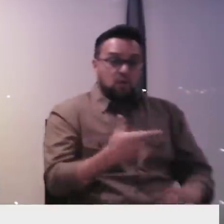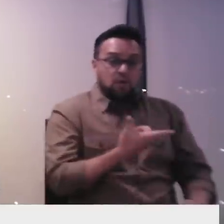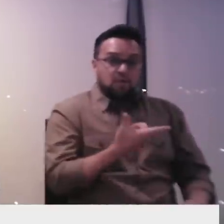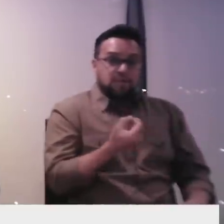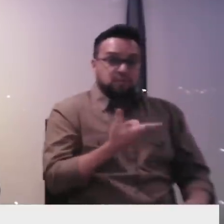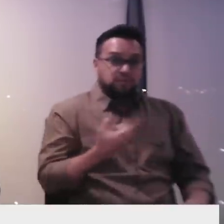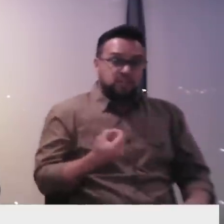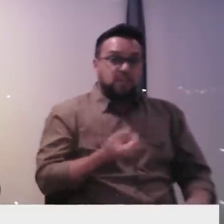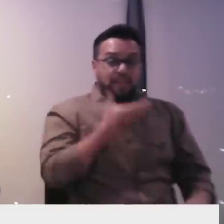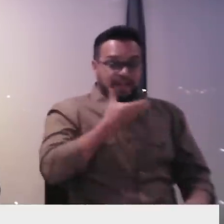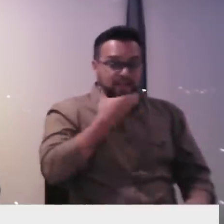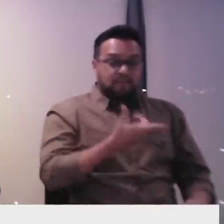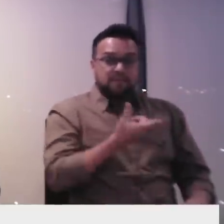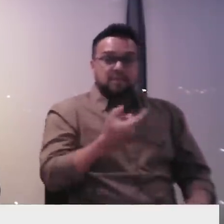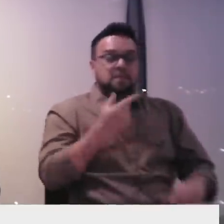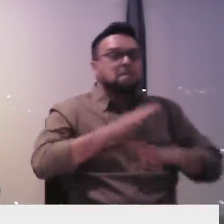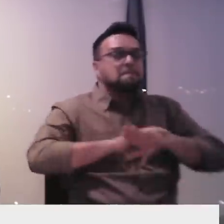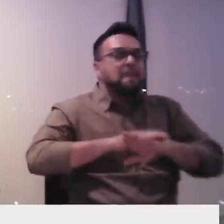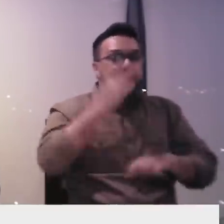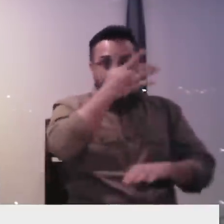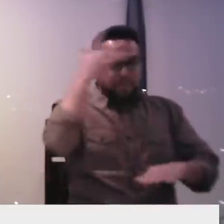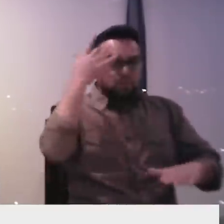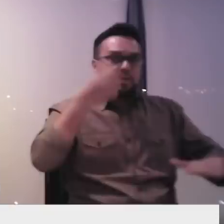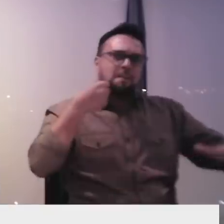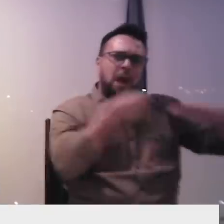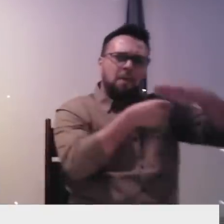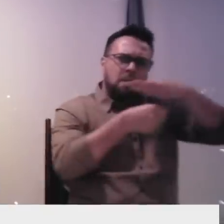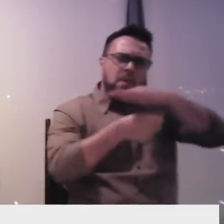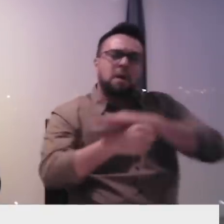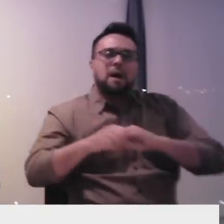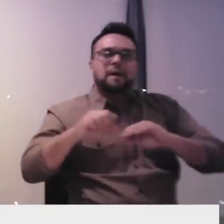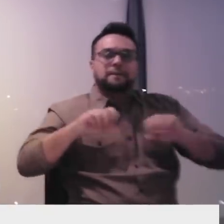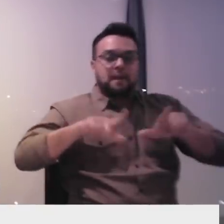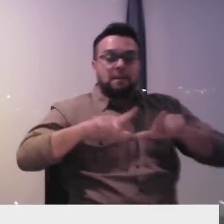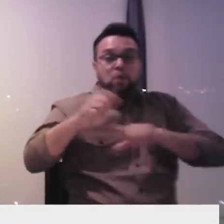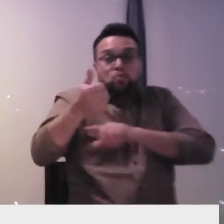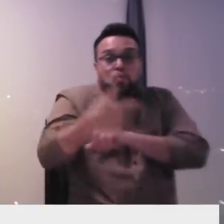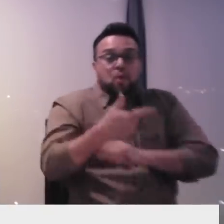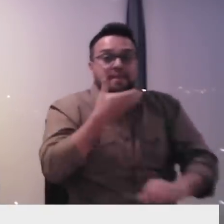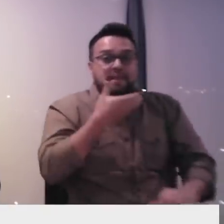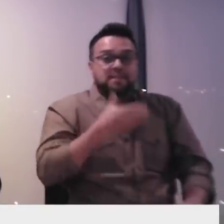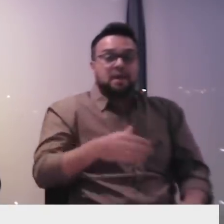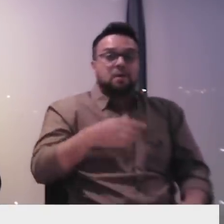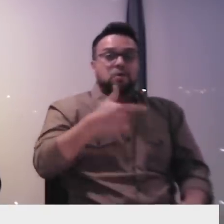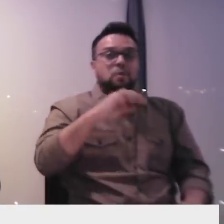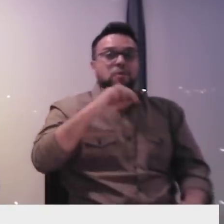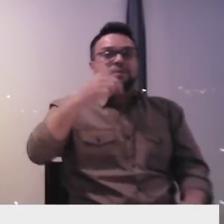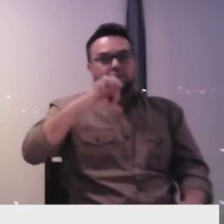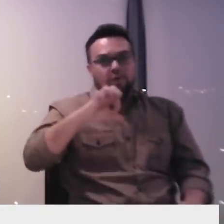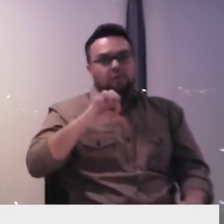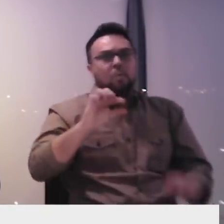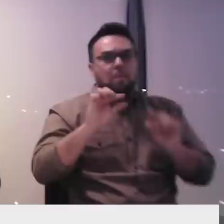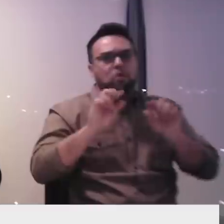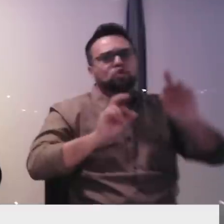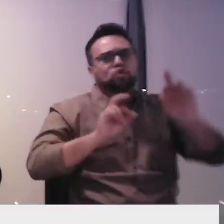2020, dezembro de 2020, com mais pessoas empregadas com carteira de trabalho do que dezembro de 2019. Foi pouca coisa? Sim, foi pouca